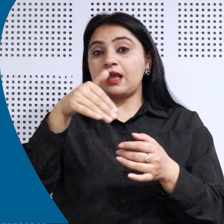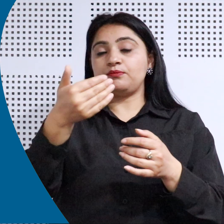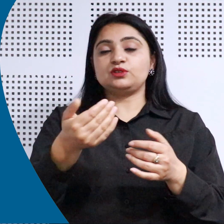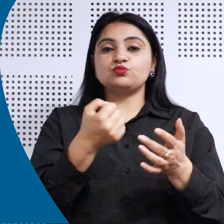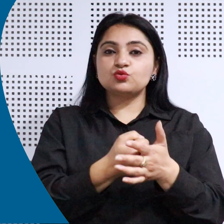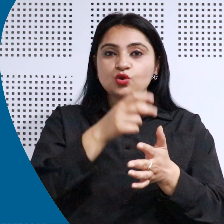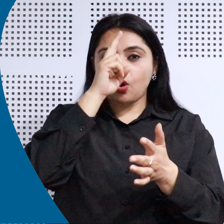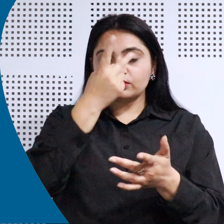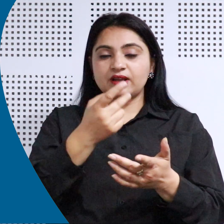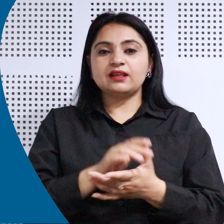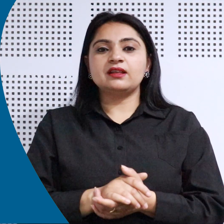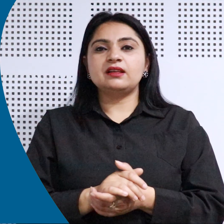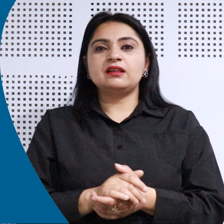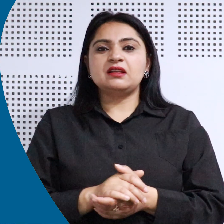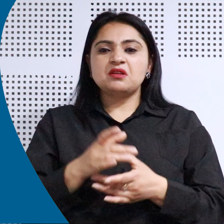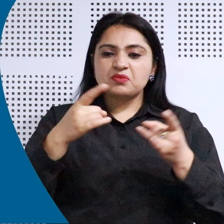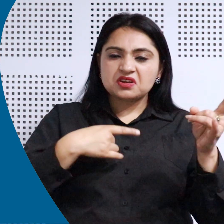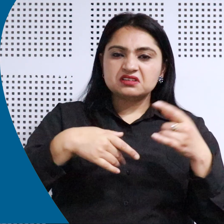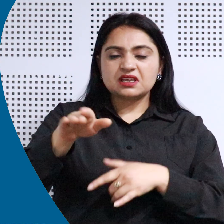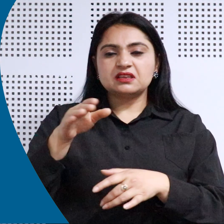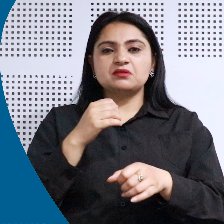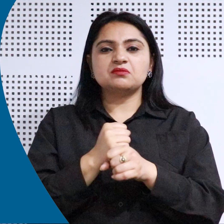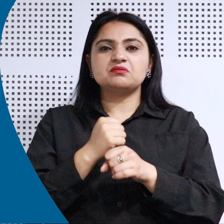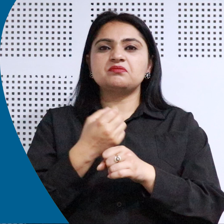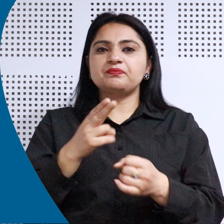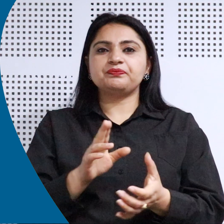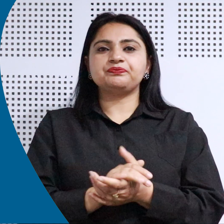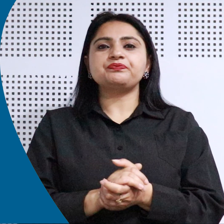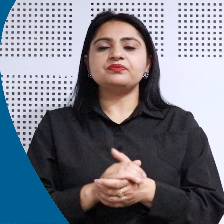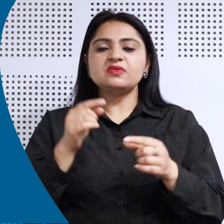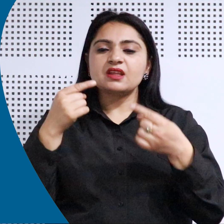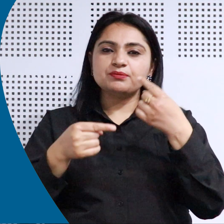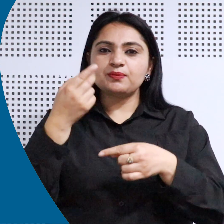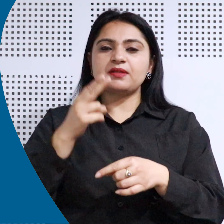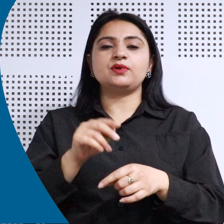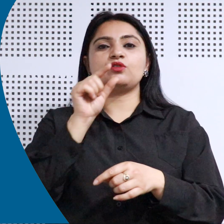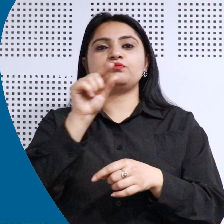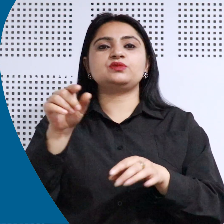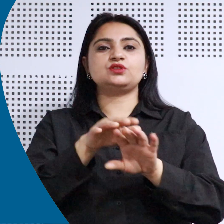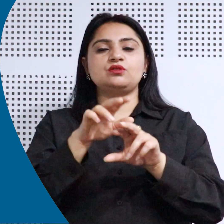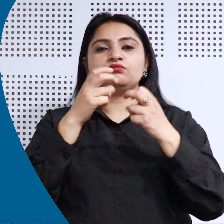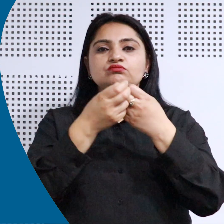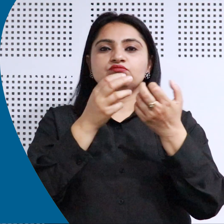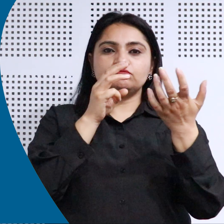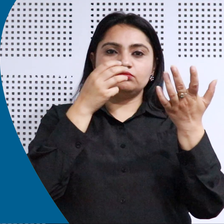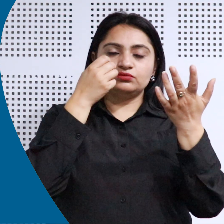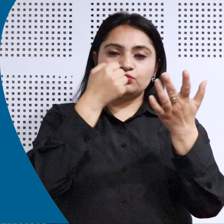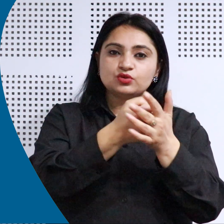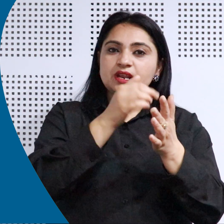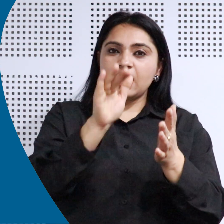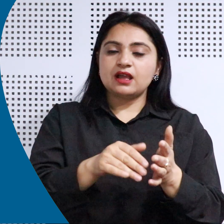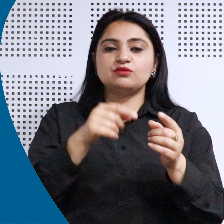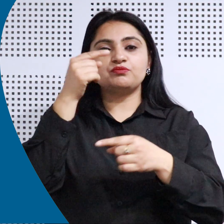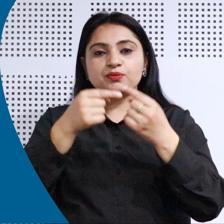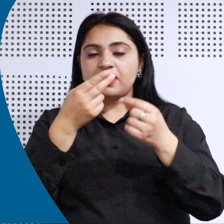पुग्यो अथवा पुगेर फेरि फर्किने फेरि जाने क्रम चलिरहेको थियो? विवाद रहेका विषयवस्तुहरू संसद पुगेरै आयो तर समस्या समाधान भएन। जो विवाद